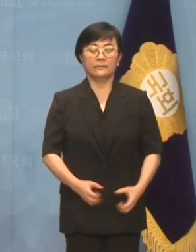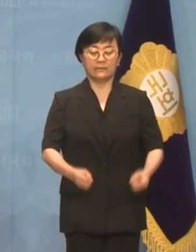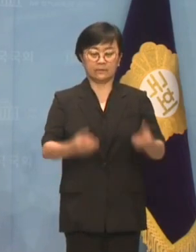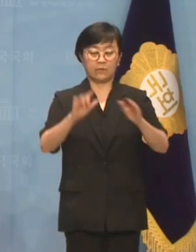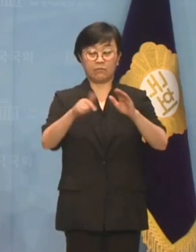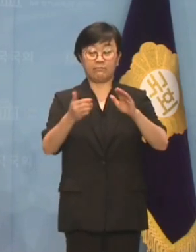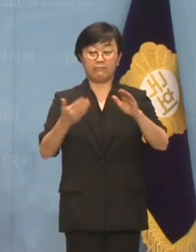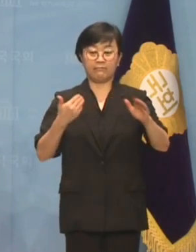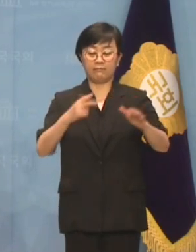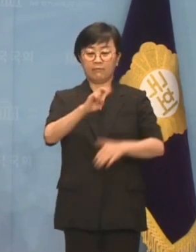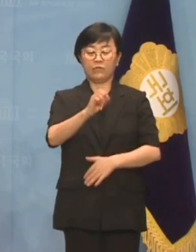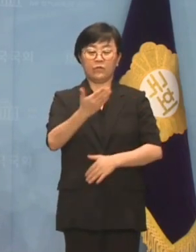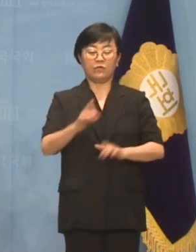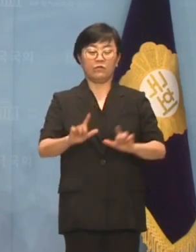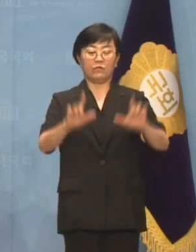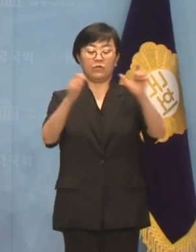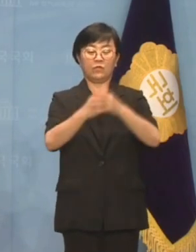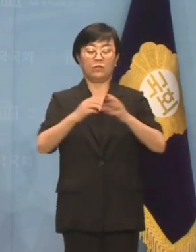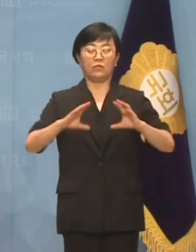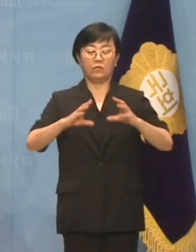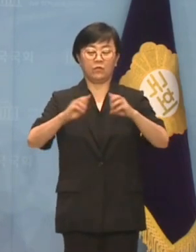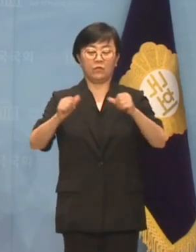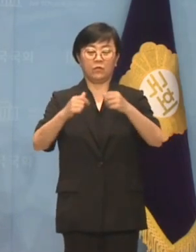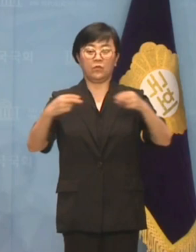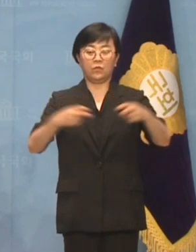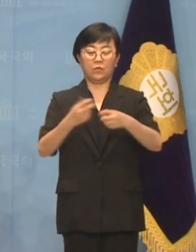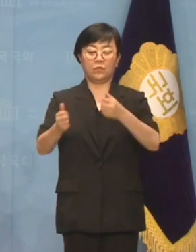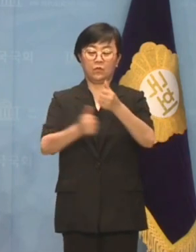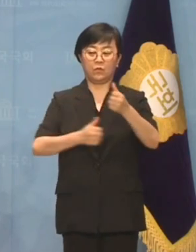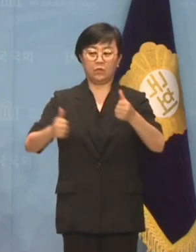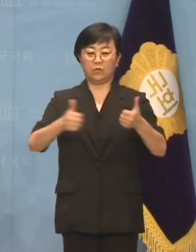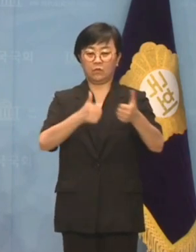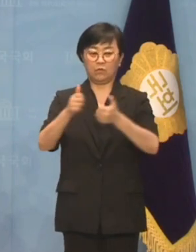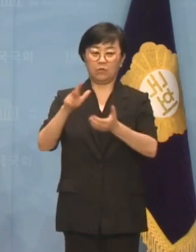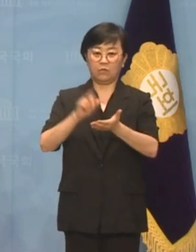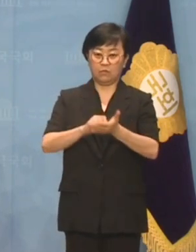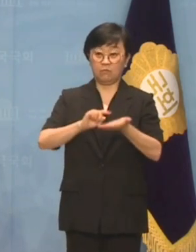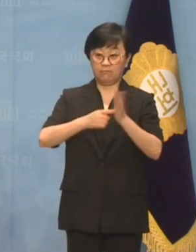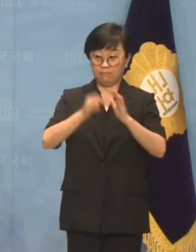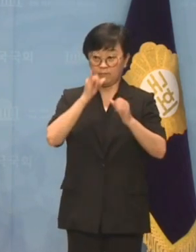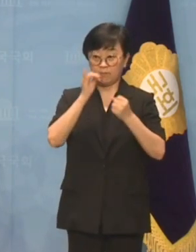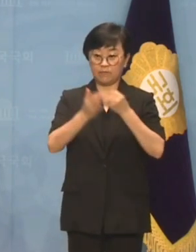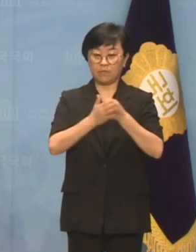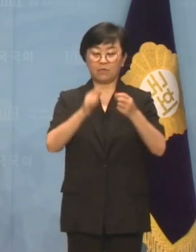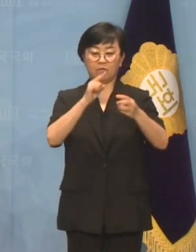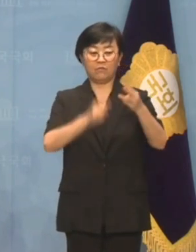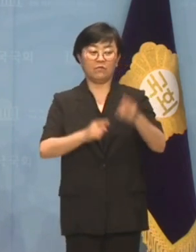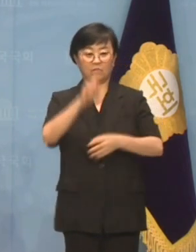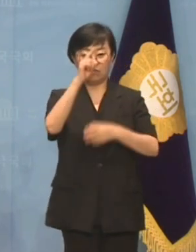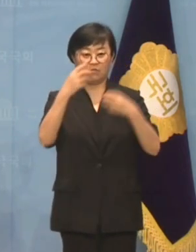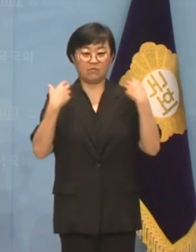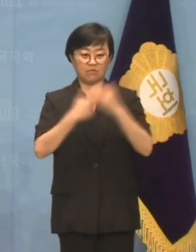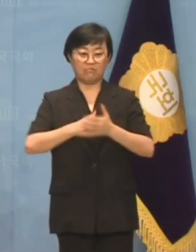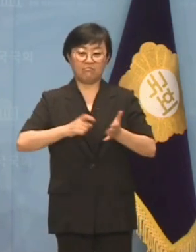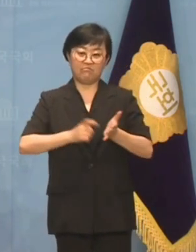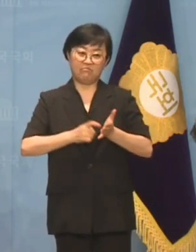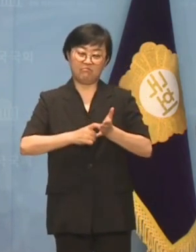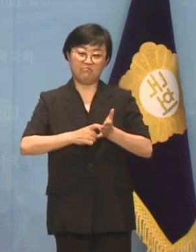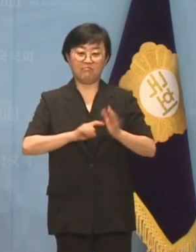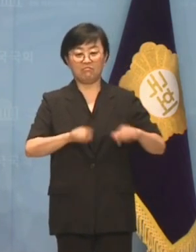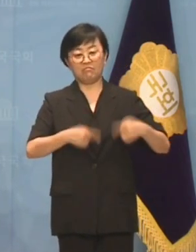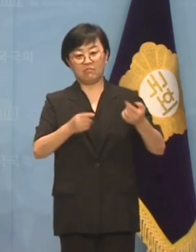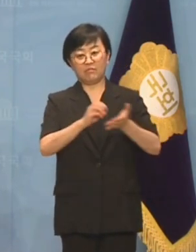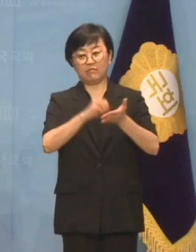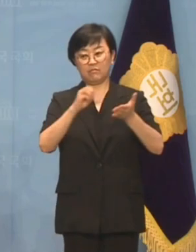행사 하루 전인 29일에는 국토교통위원회 전체회의에서 이 문제가 지적되자 윤석열 정부는 부랴부랴